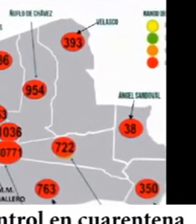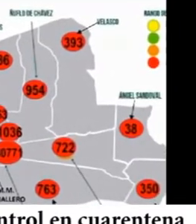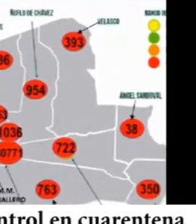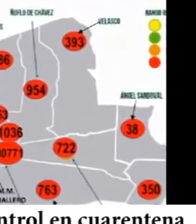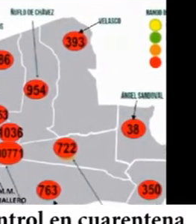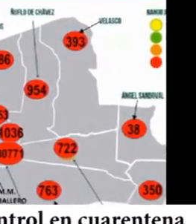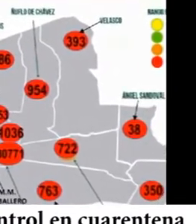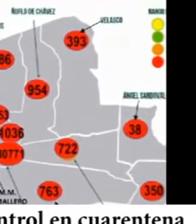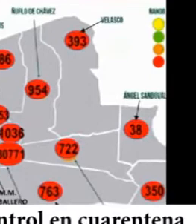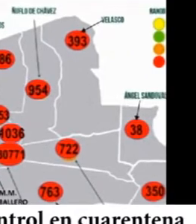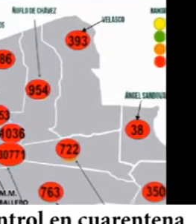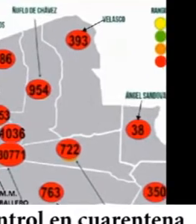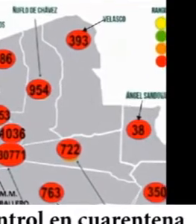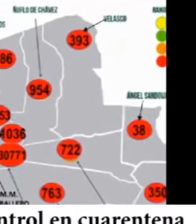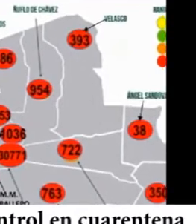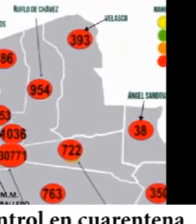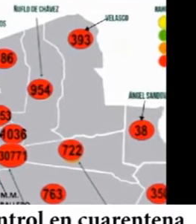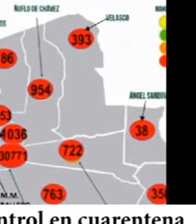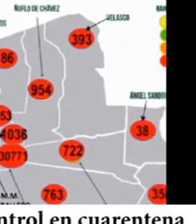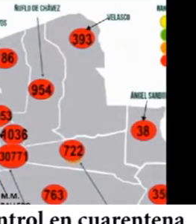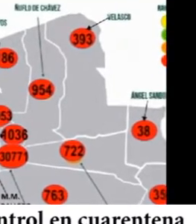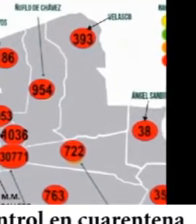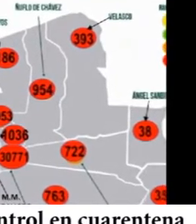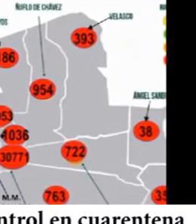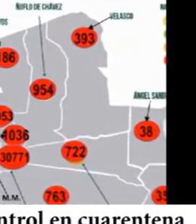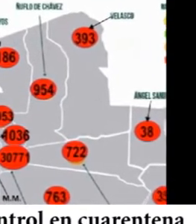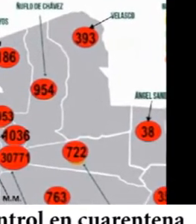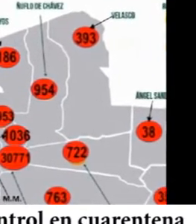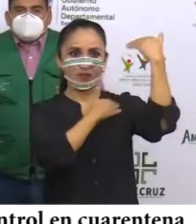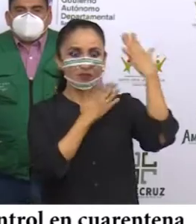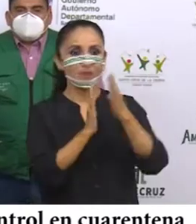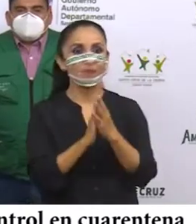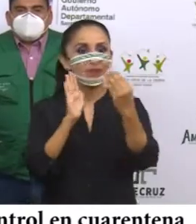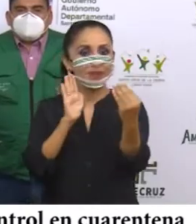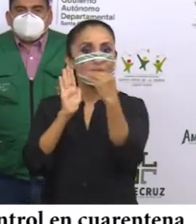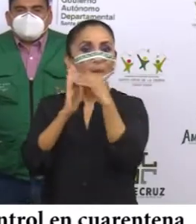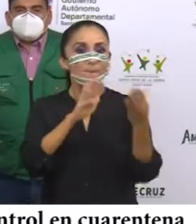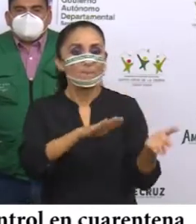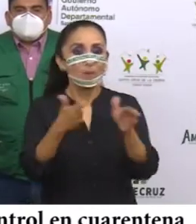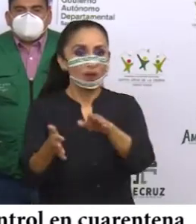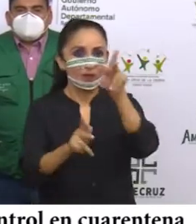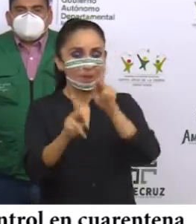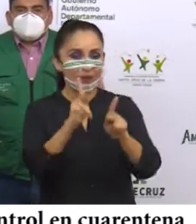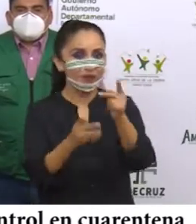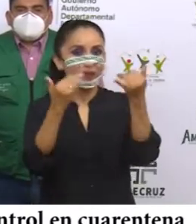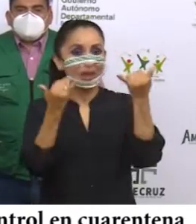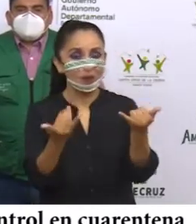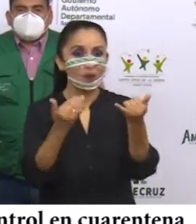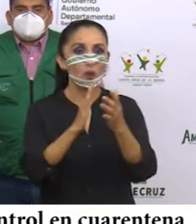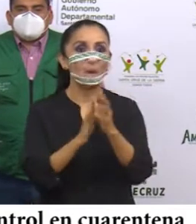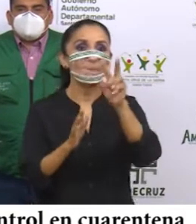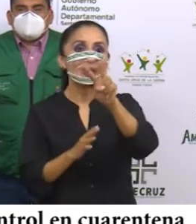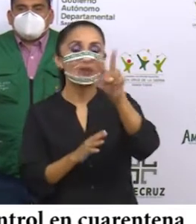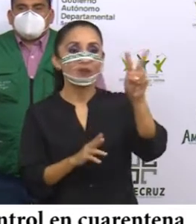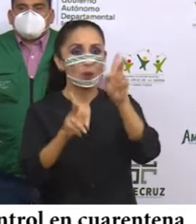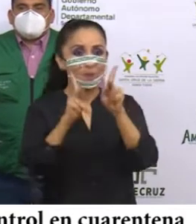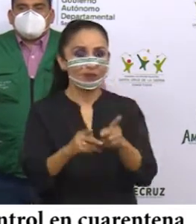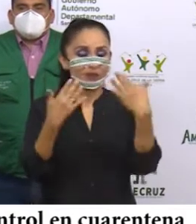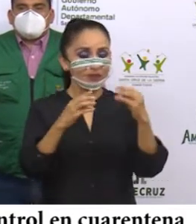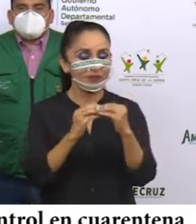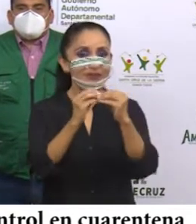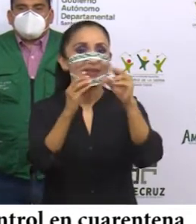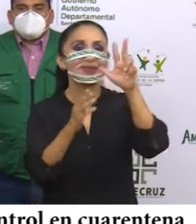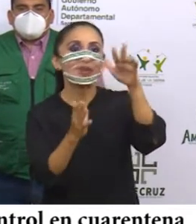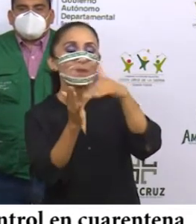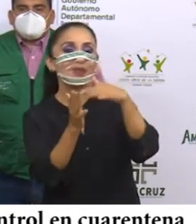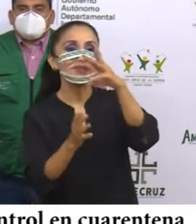41.759 que son los casos acumulados hasta el momento en el departamento. Registro de fallecidos el día de hoy, 22, que suman a